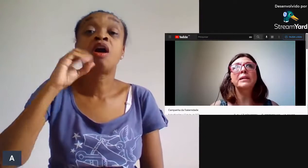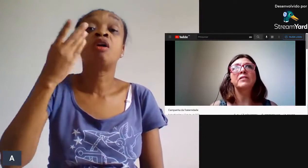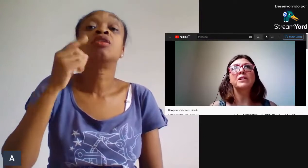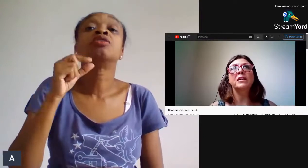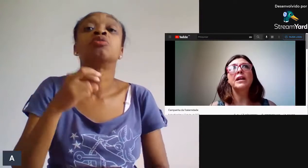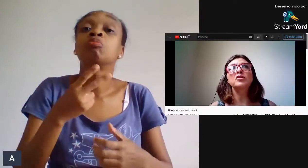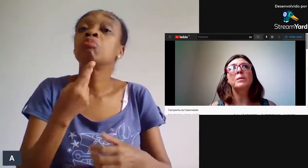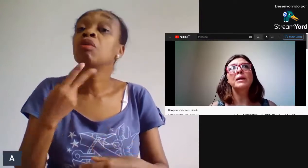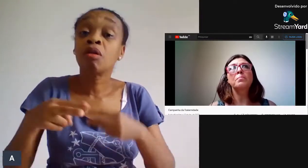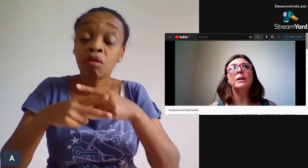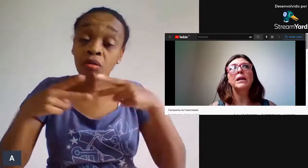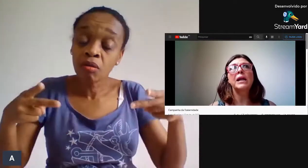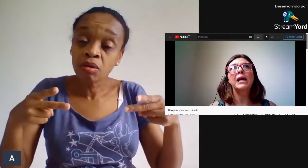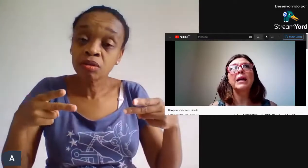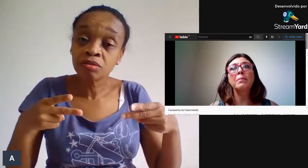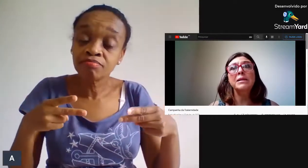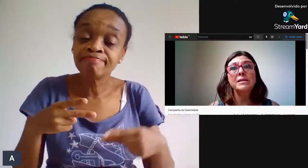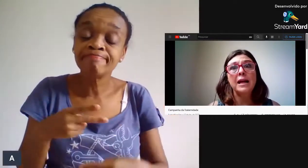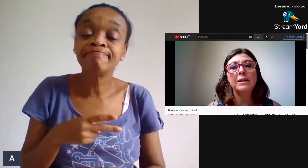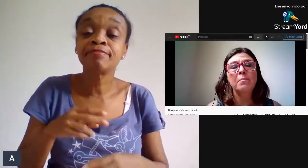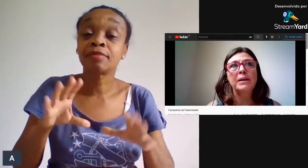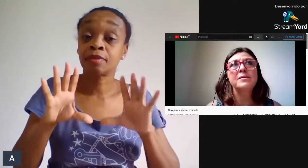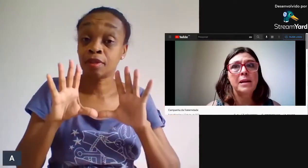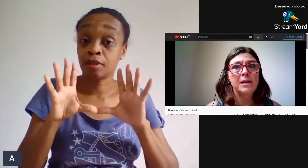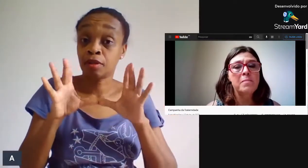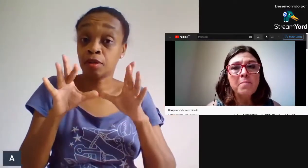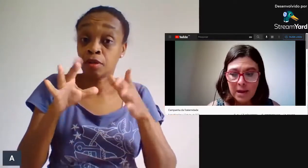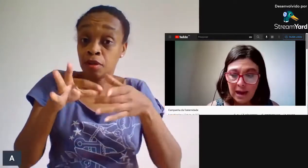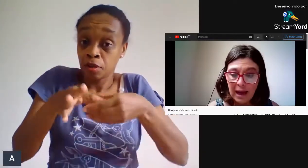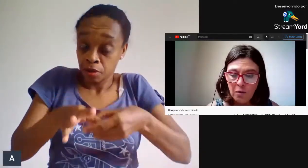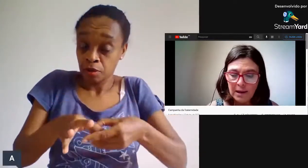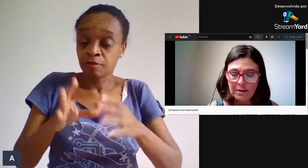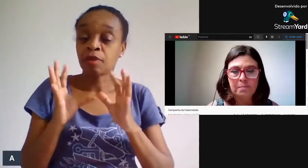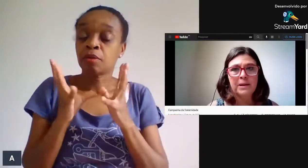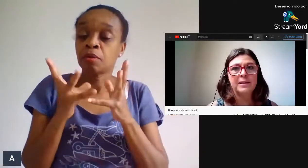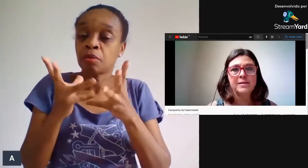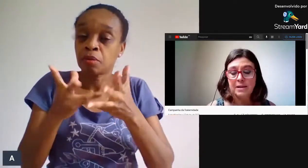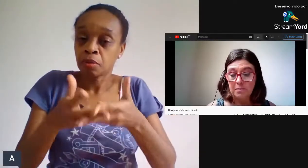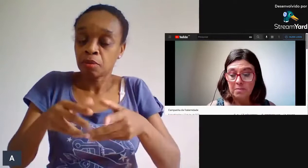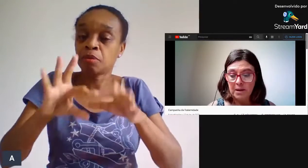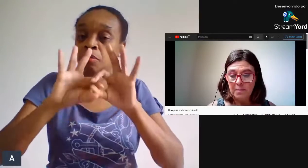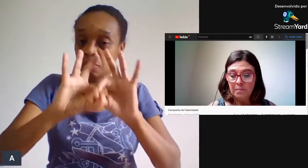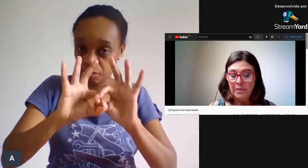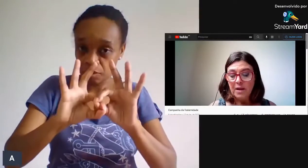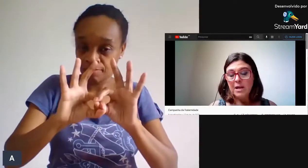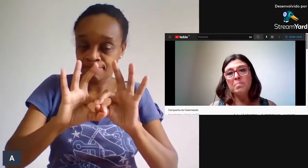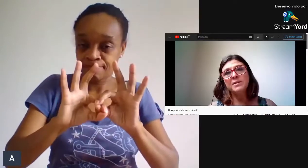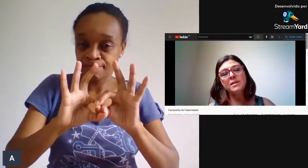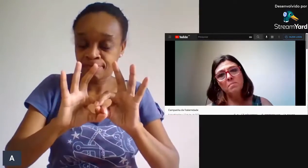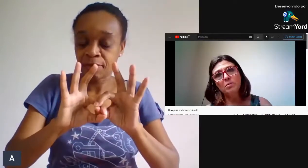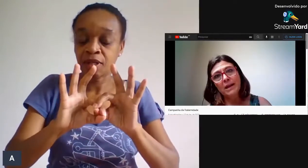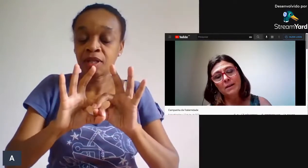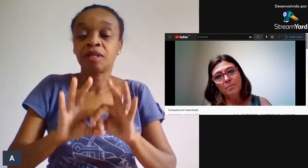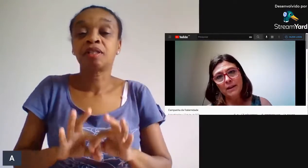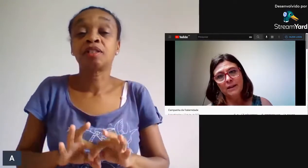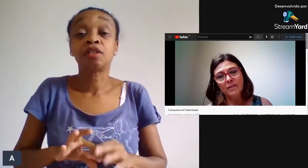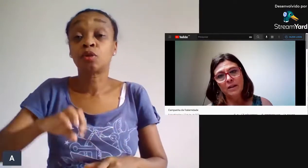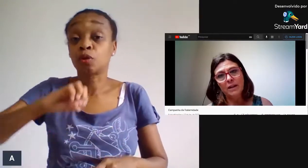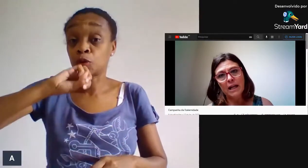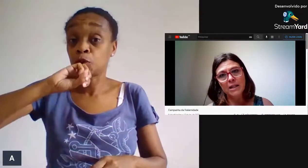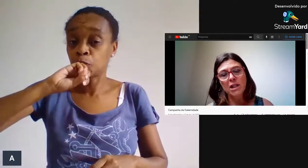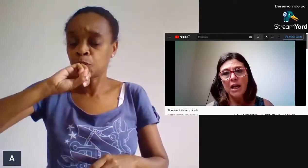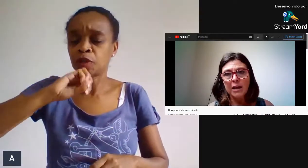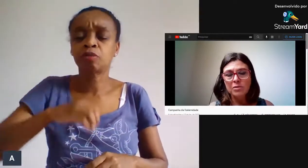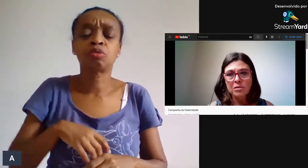A campanha da fraternidade é uma campanha que é encabeçada pela CNBB, é uma campanha da CNBB, e participam da campanha